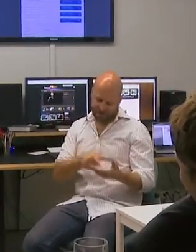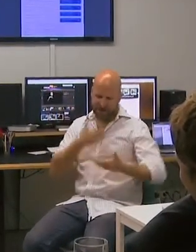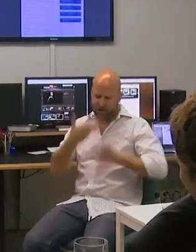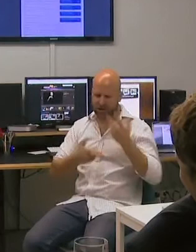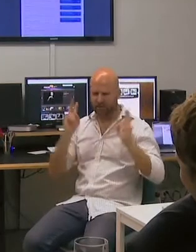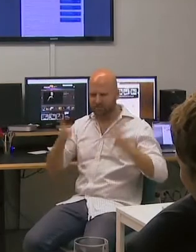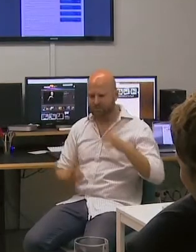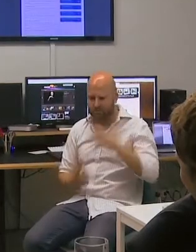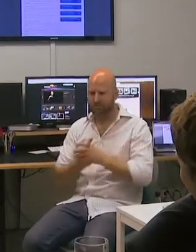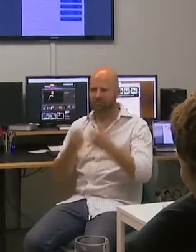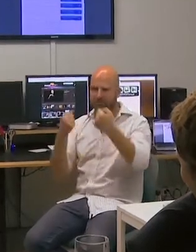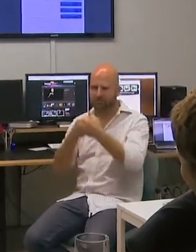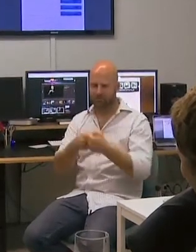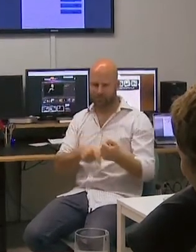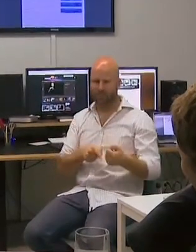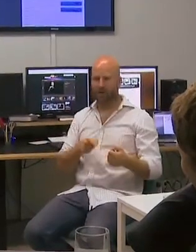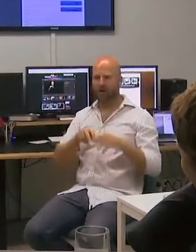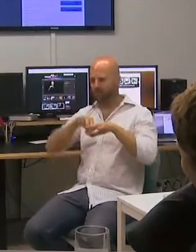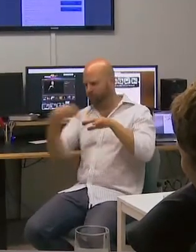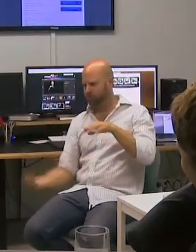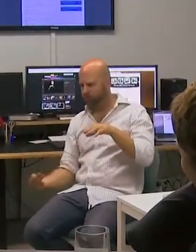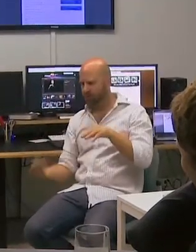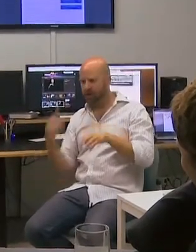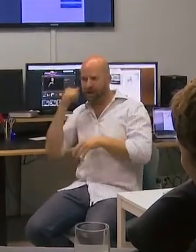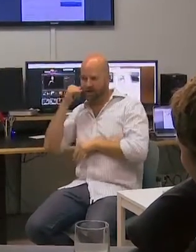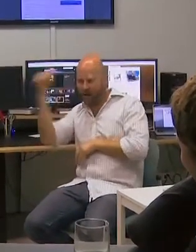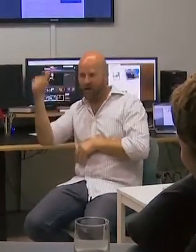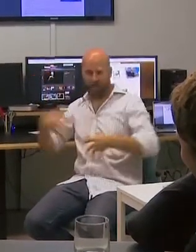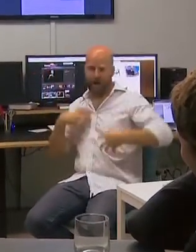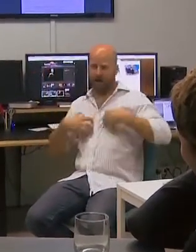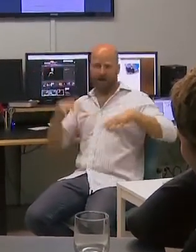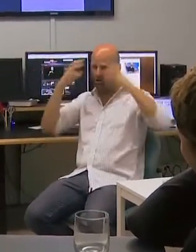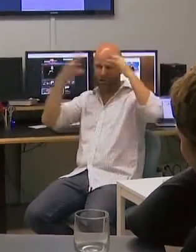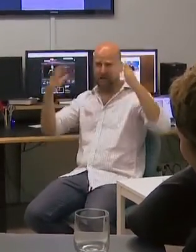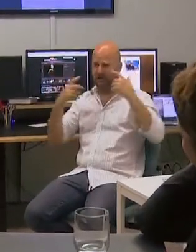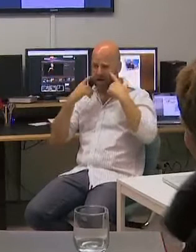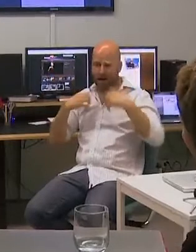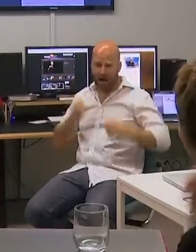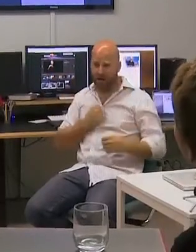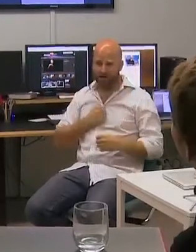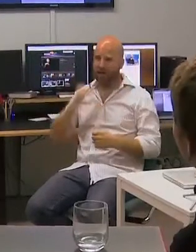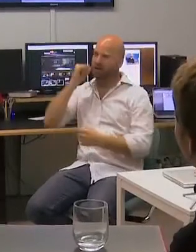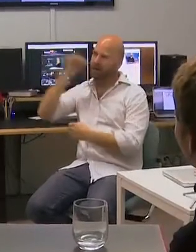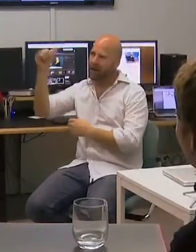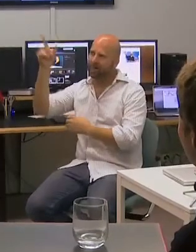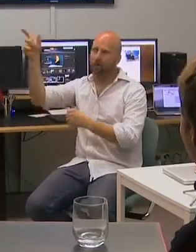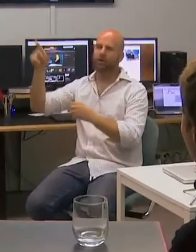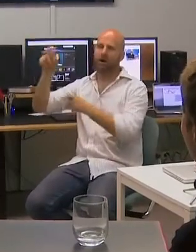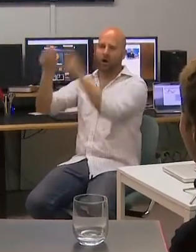bin da Mitglied und ich habe da gelesen, was passiert, wenn ein Unfall ist, wie das... Man hat ja Panik, man kann nicht mehr so richtig